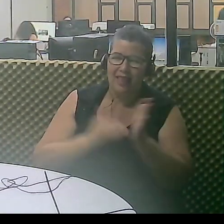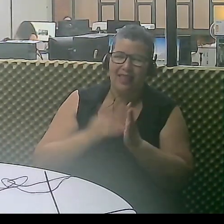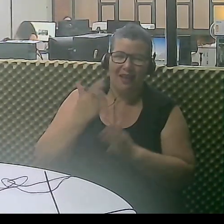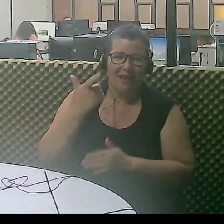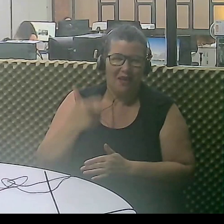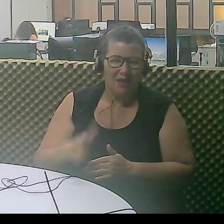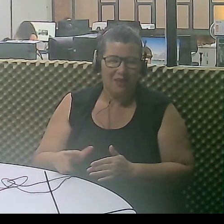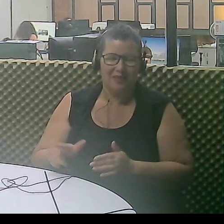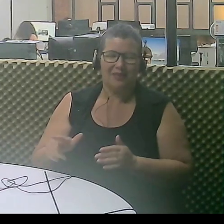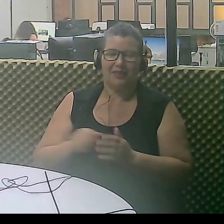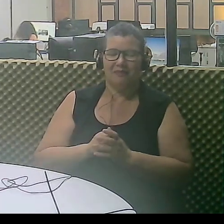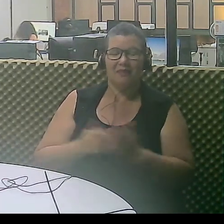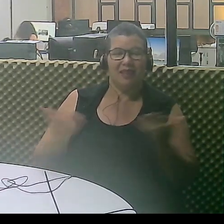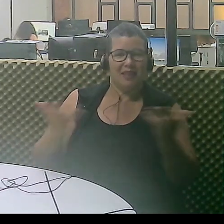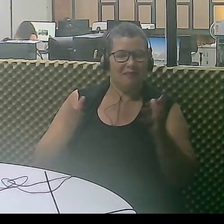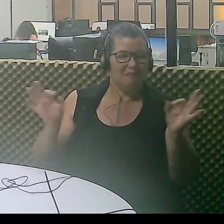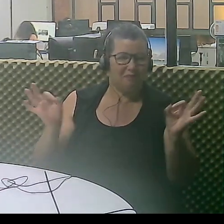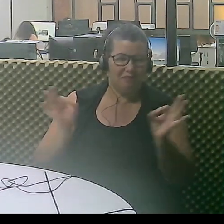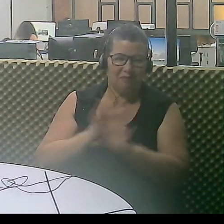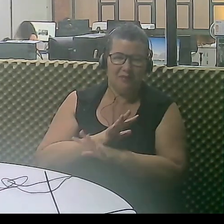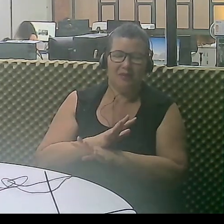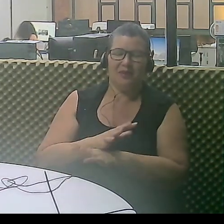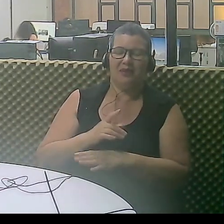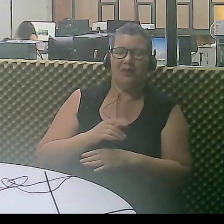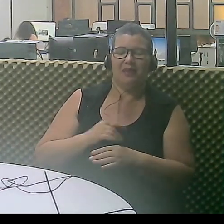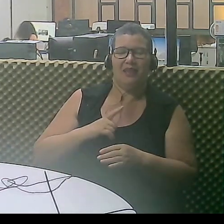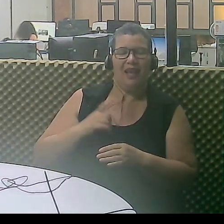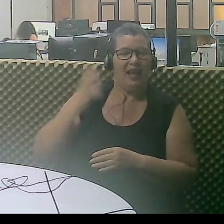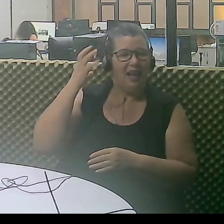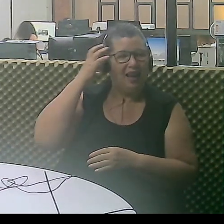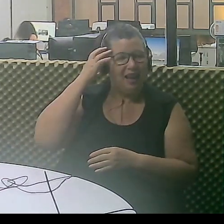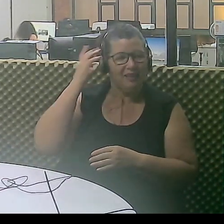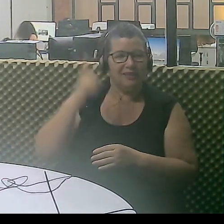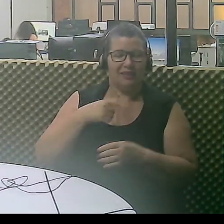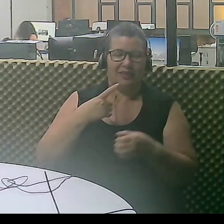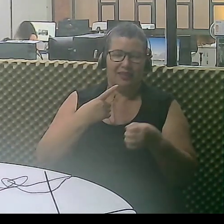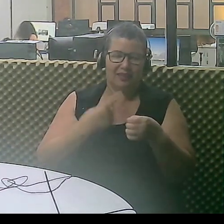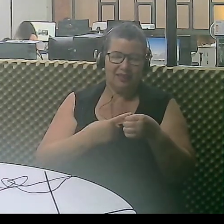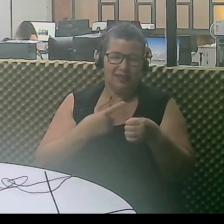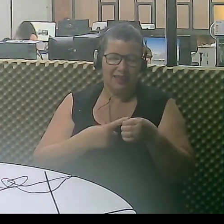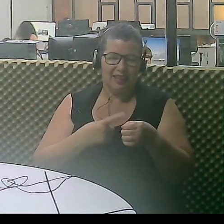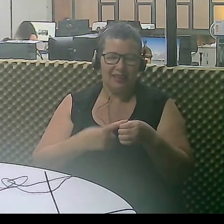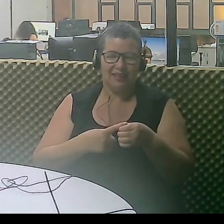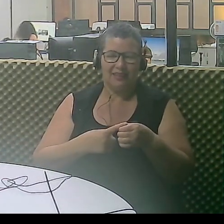próxima. Fica por aqui mais uma edição do programa da Rádio Nossa Cidade.